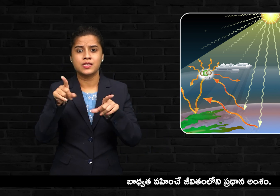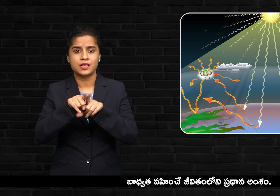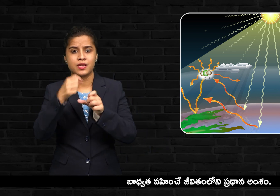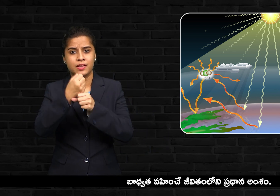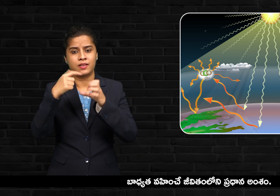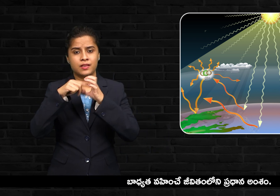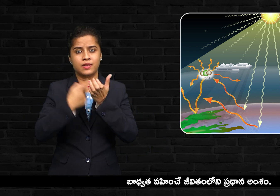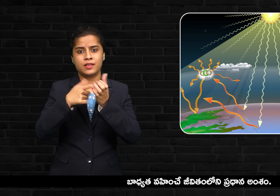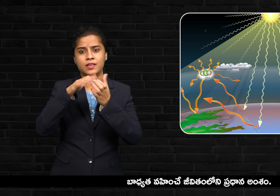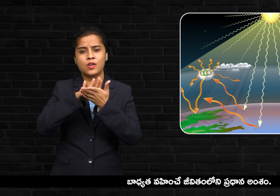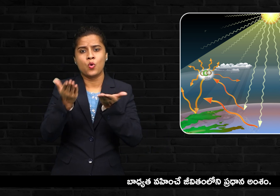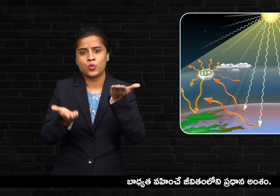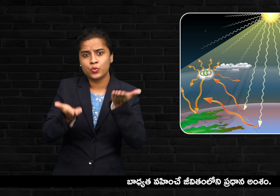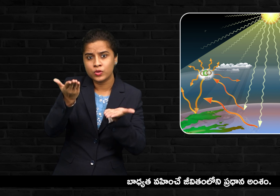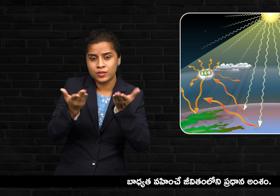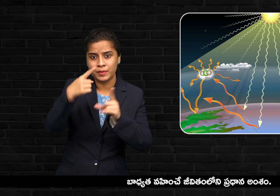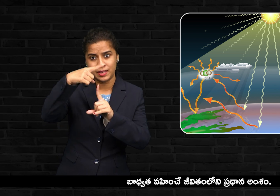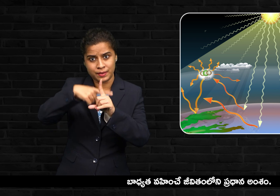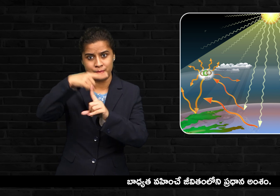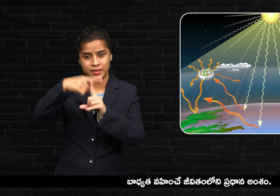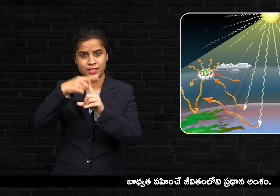వహించే జీవితంలోని ప్రధాన అంశం.